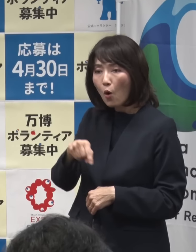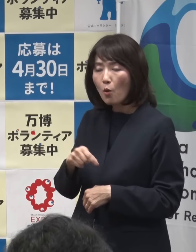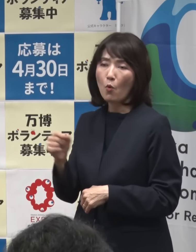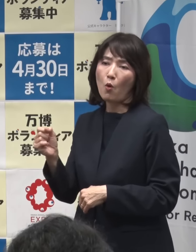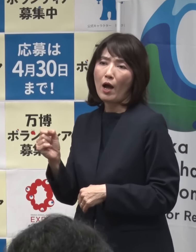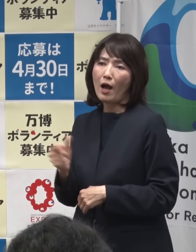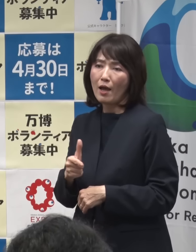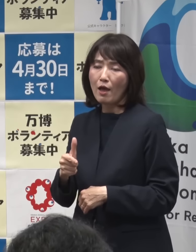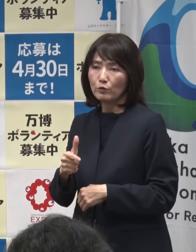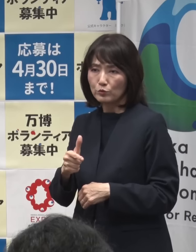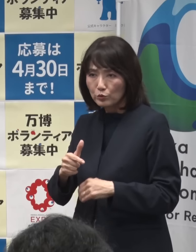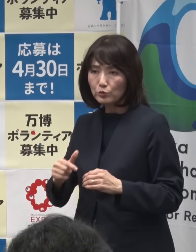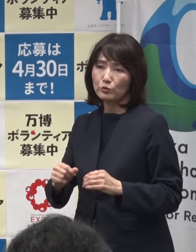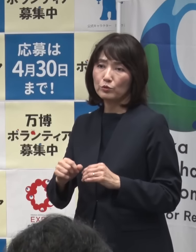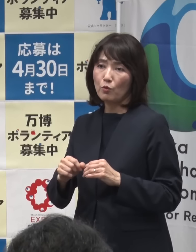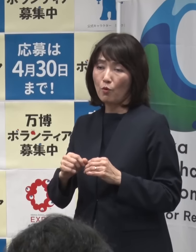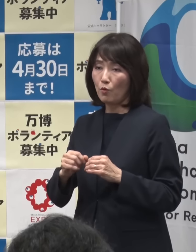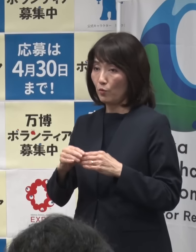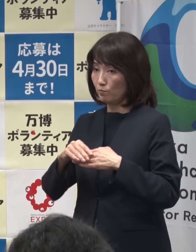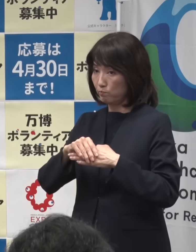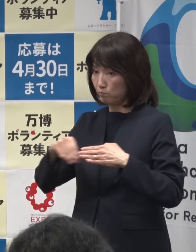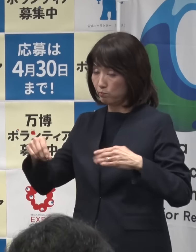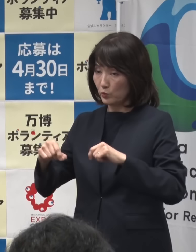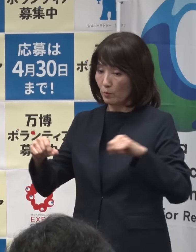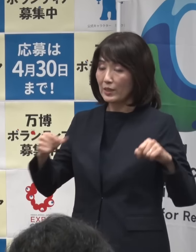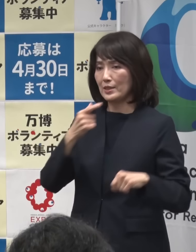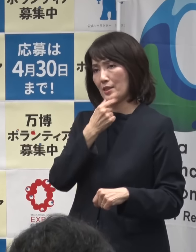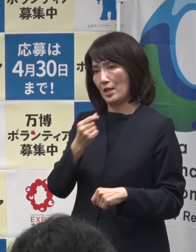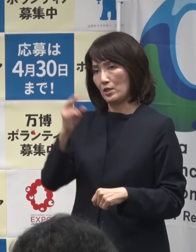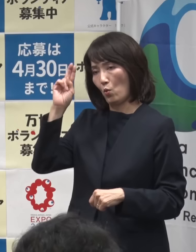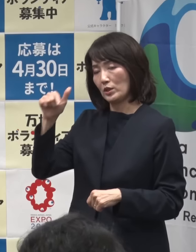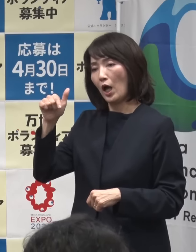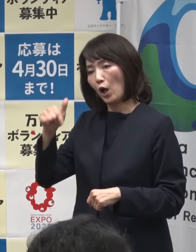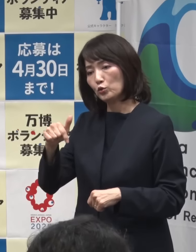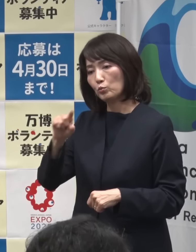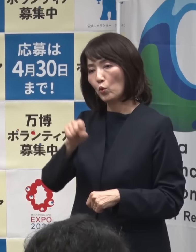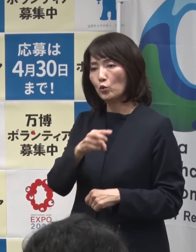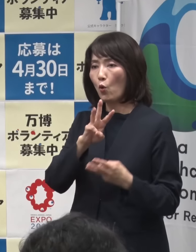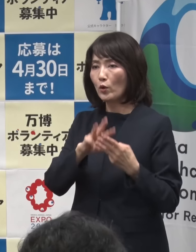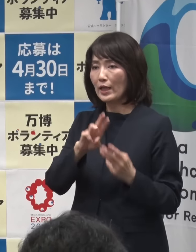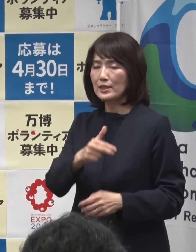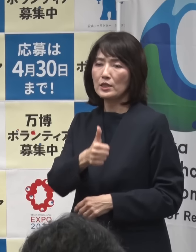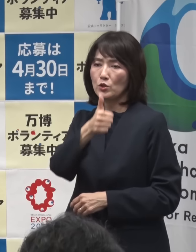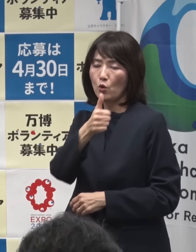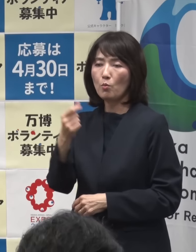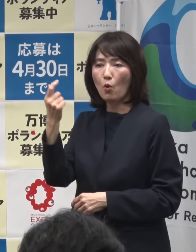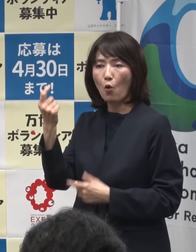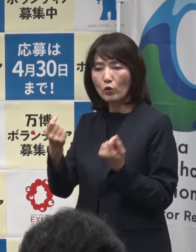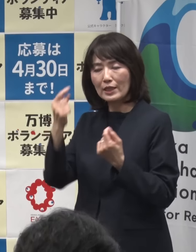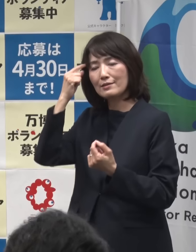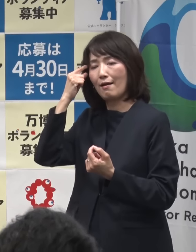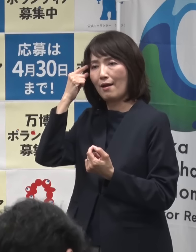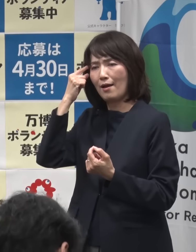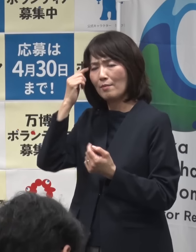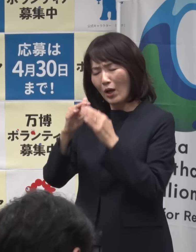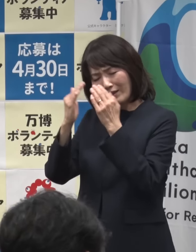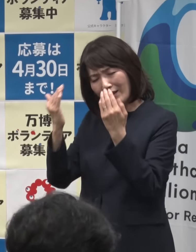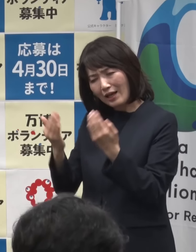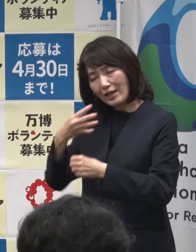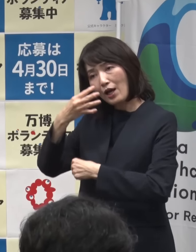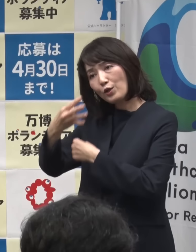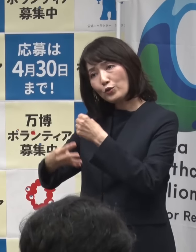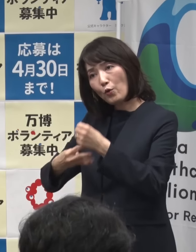という思いがあります。それは東大阪市長、野田市長とも同じだと思います。今回おおむね4年の延